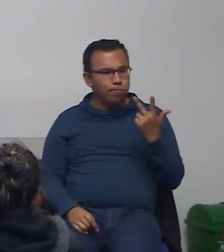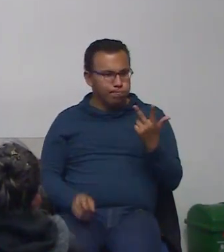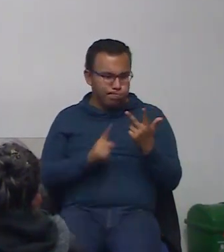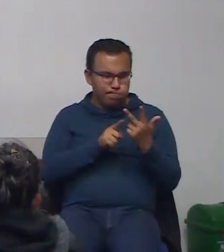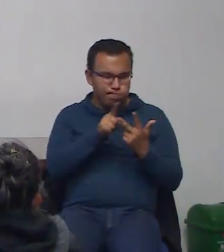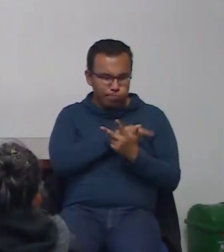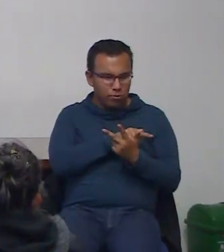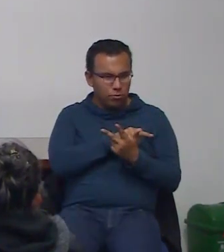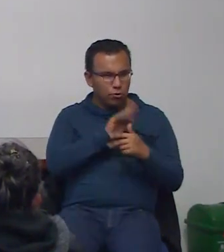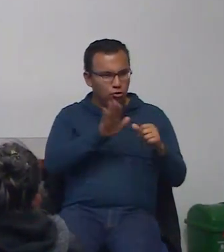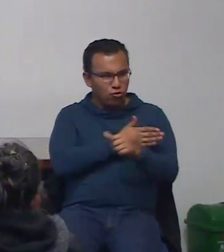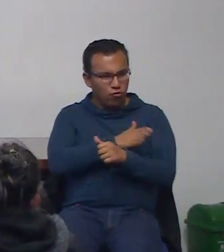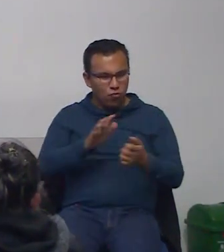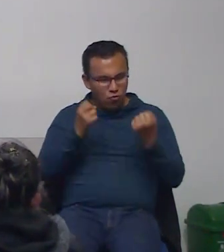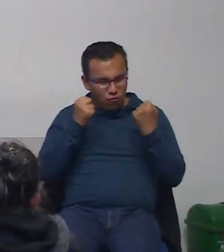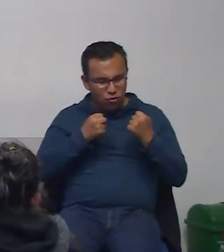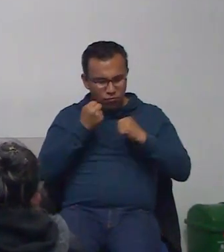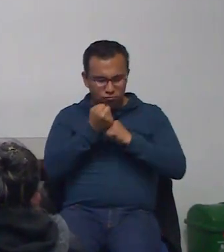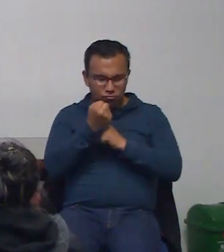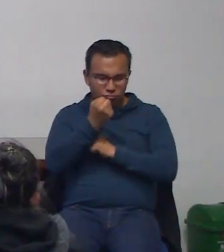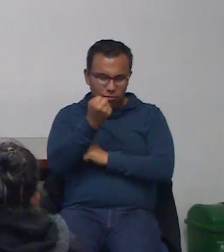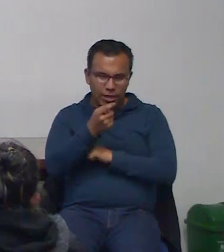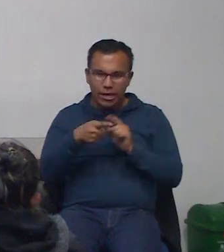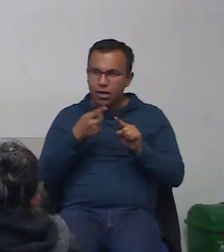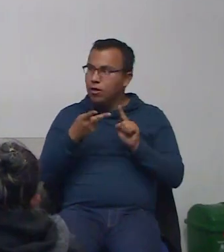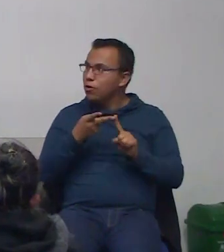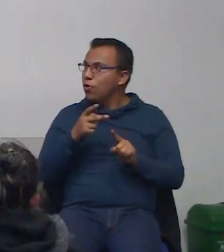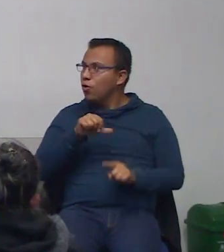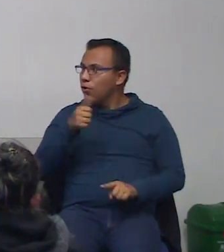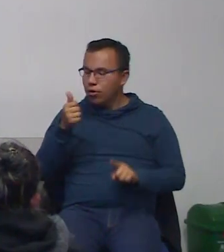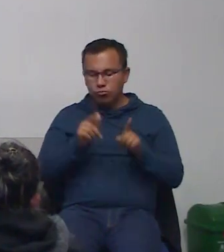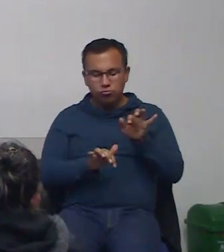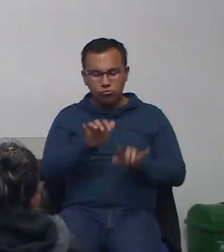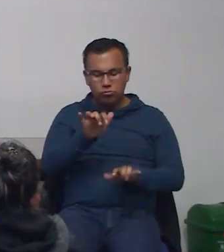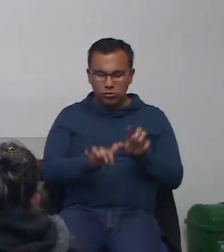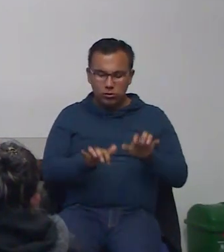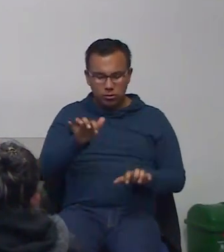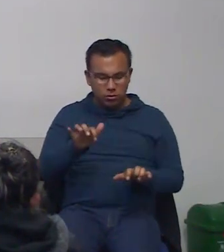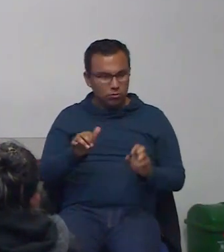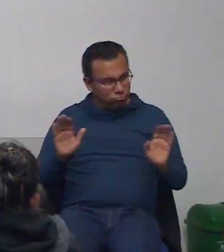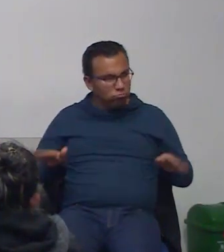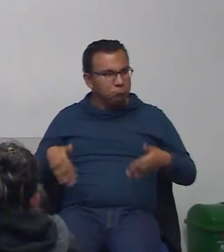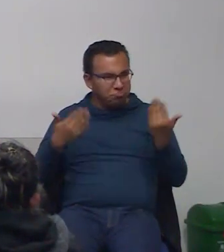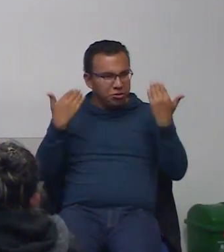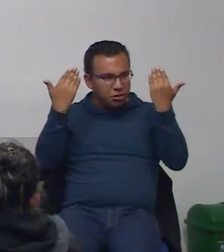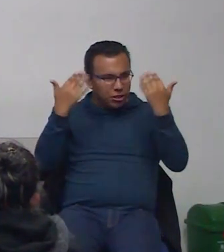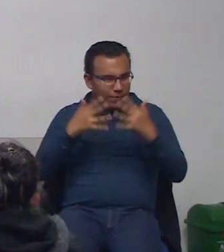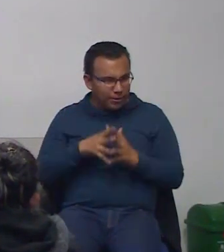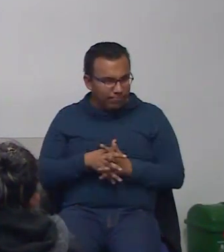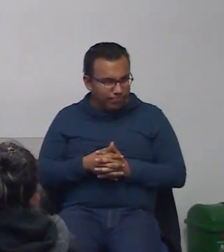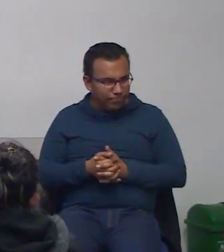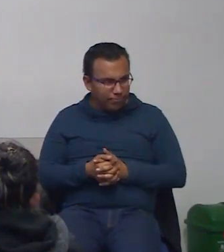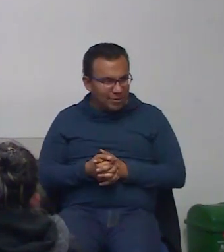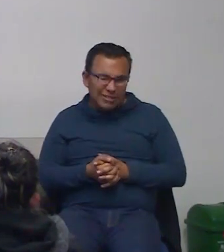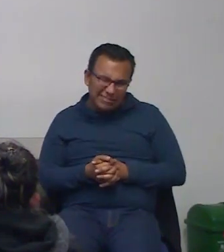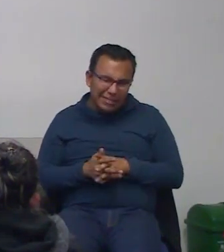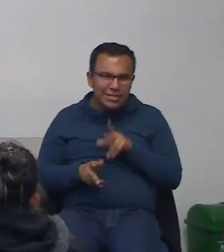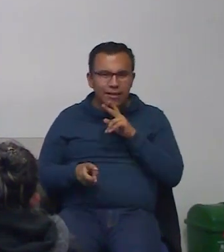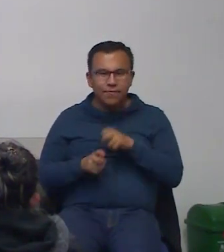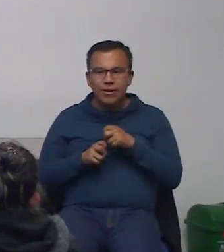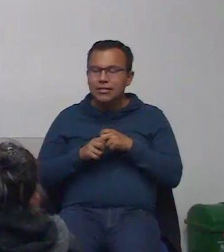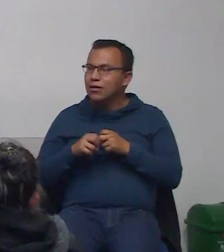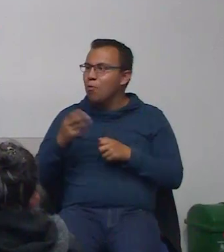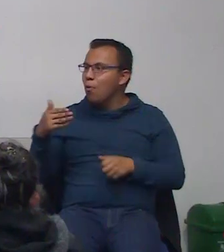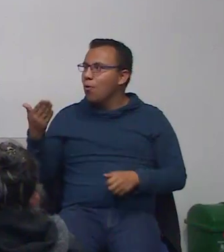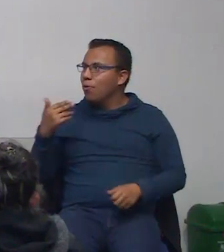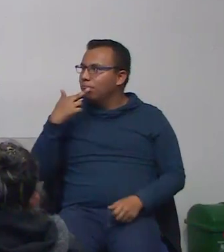e de refuerzo y y con con un piano ahí encima y eso nos está funcionando Entonces es muy difícil responderte